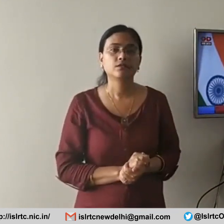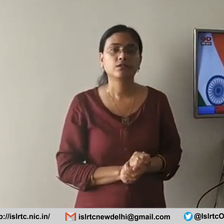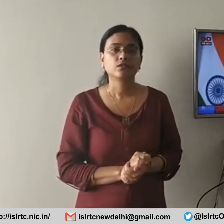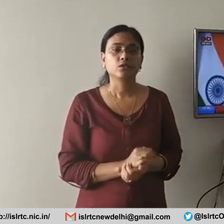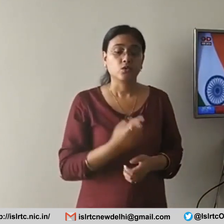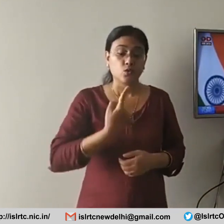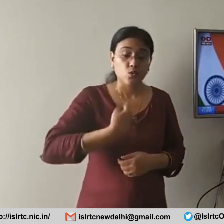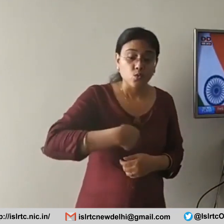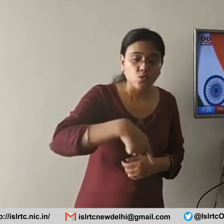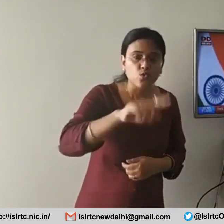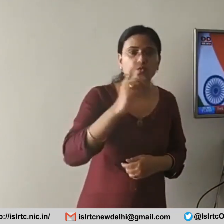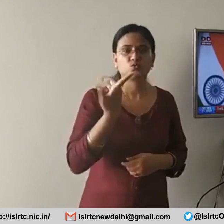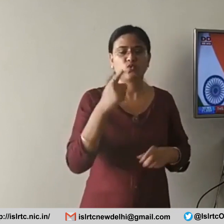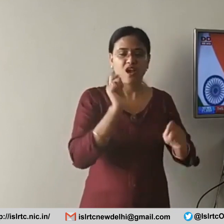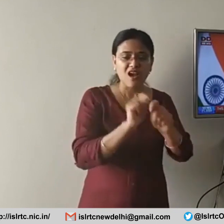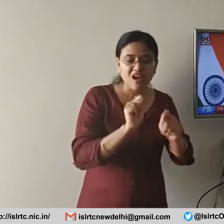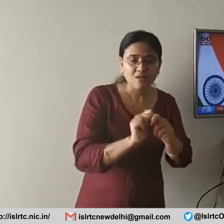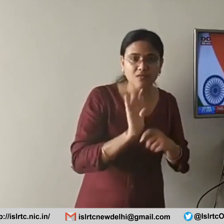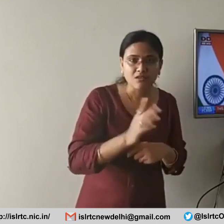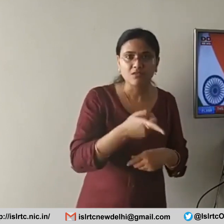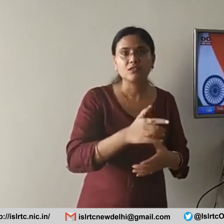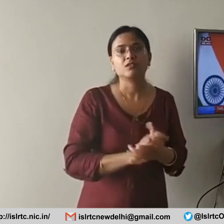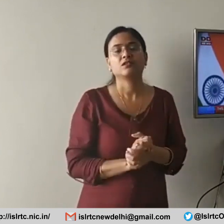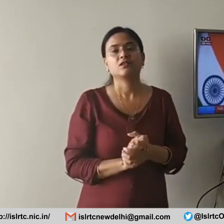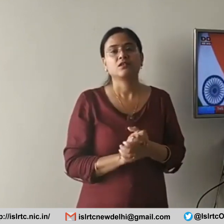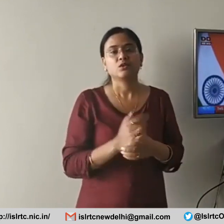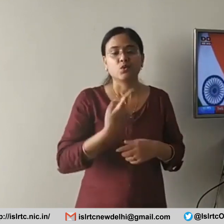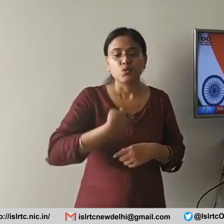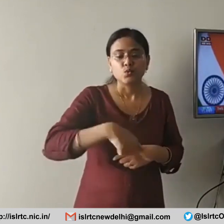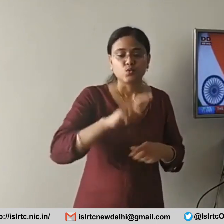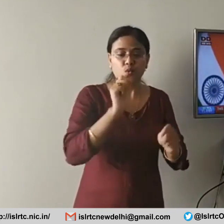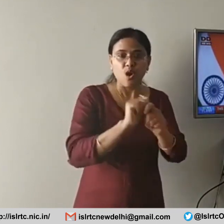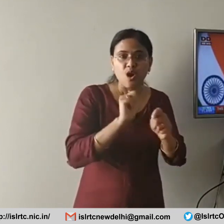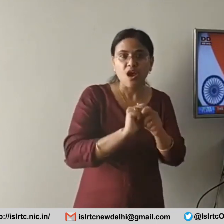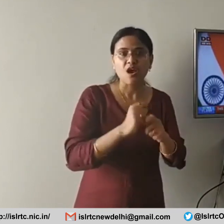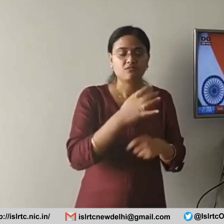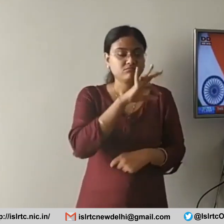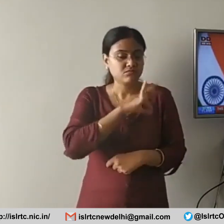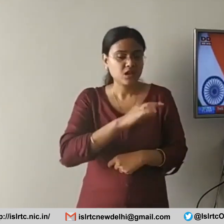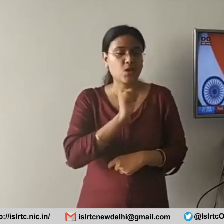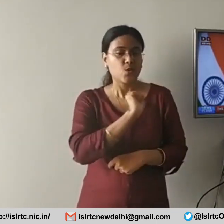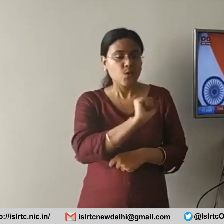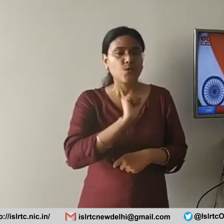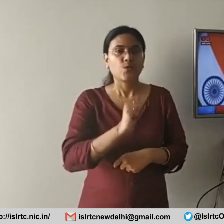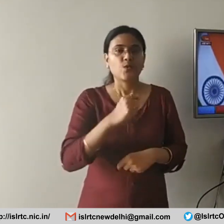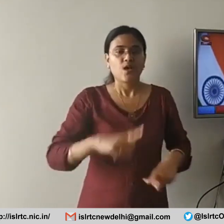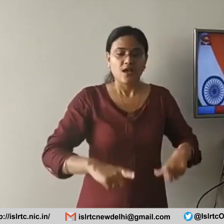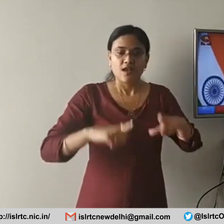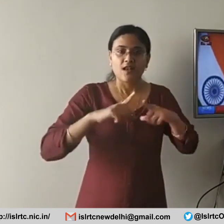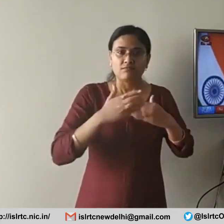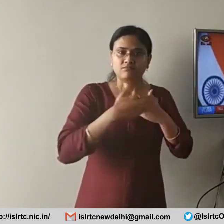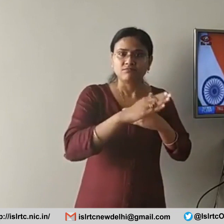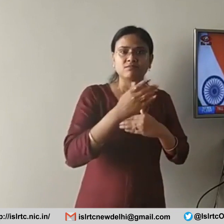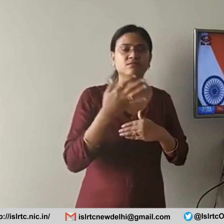जो रोज कमाते हैं, रोज की कमाई से अपनी जरूरतें पूरी करते हैं,